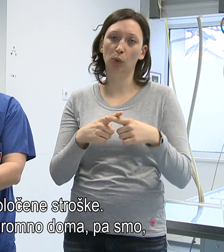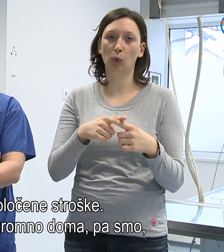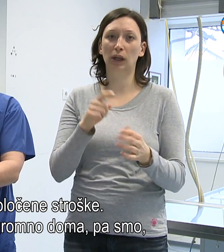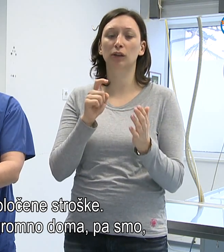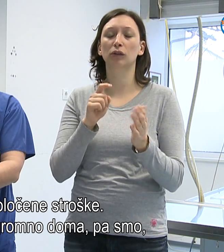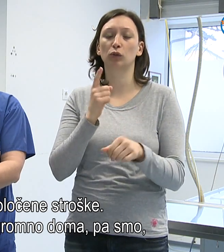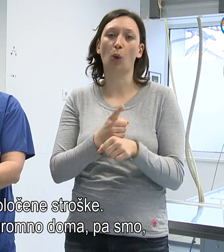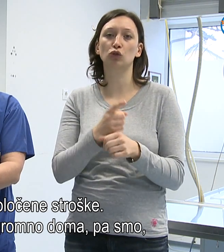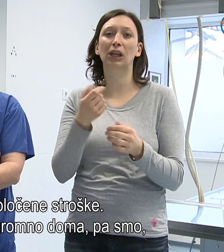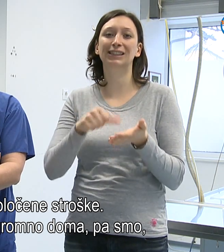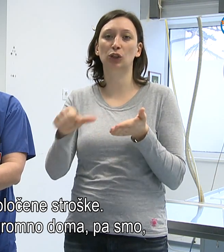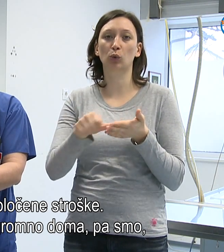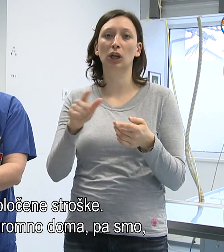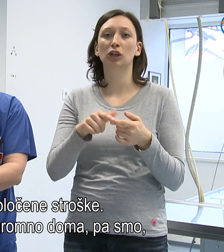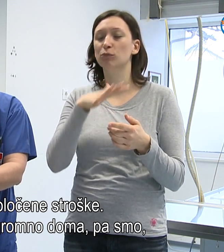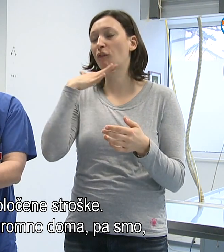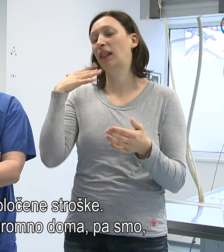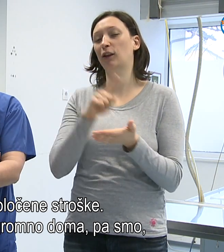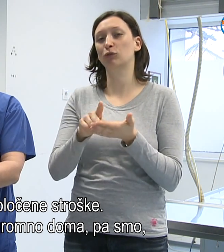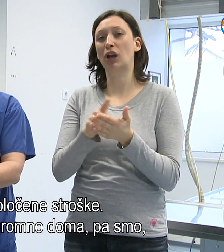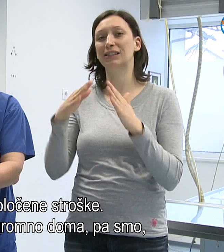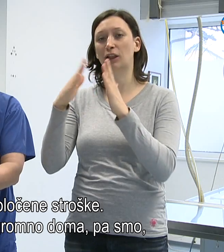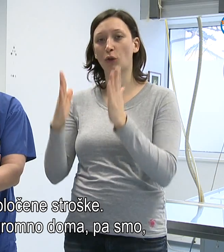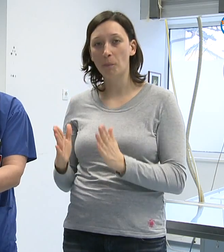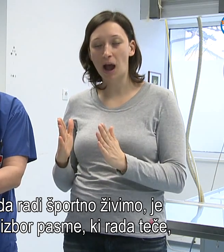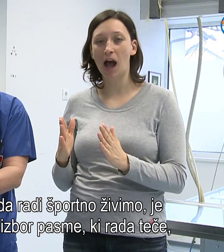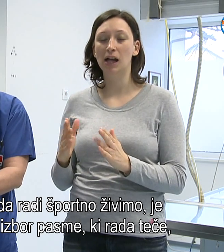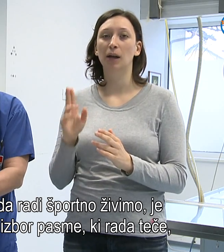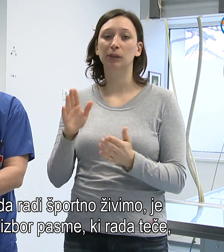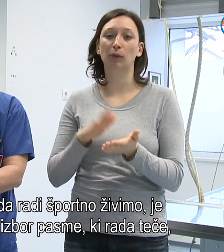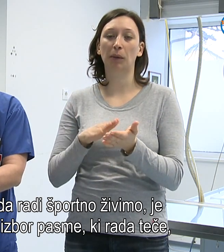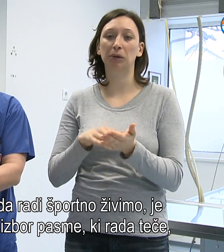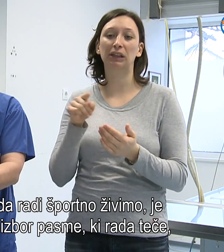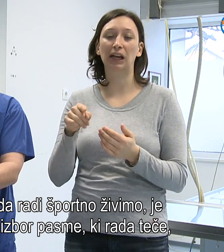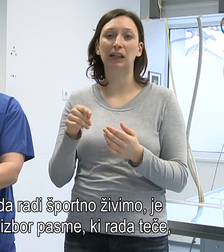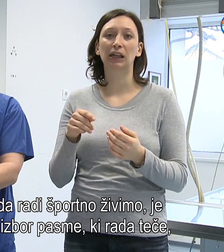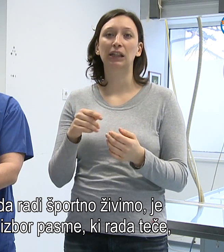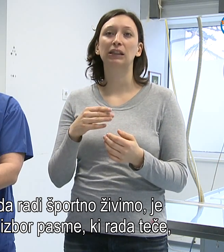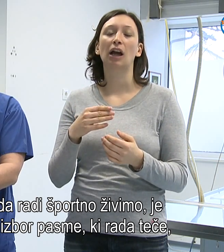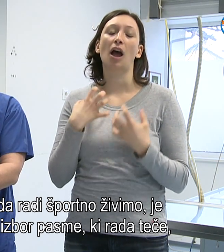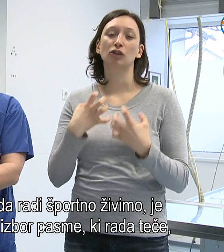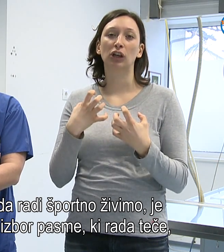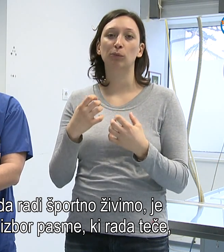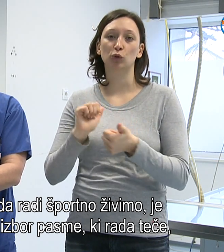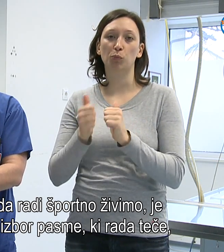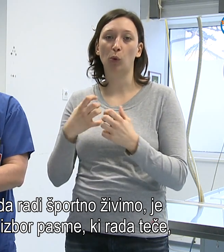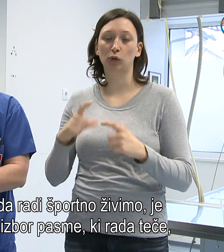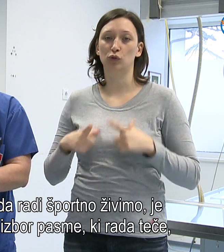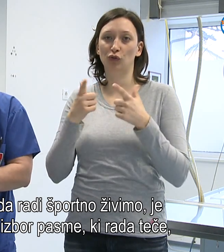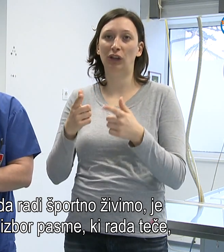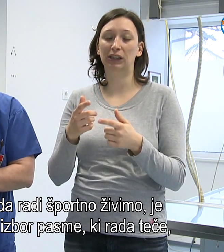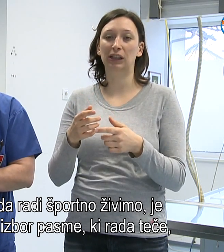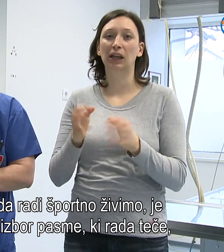določene stroške. Če smo ogromno doma, pa smo recimo taki, da radi športno živimo, je zagotovo spet